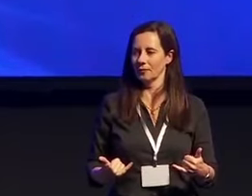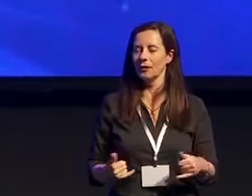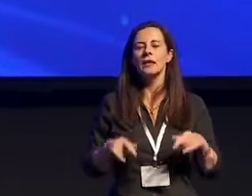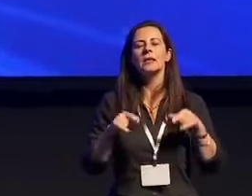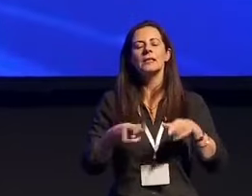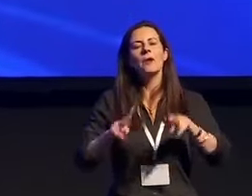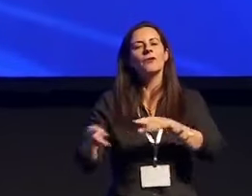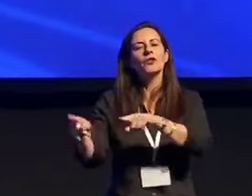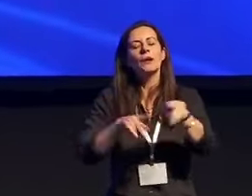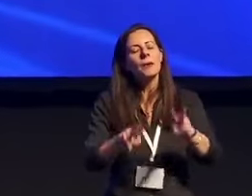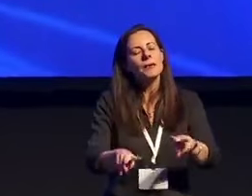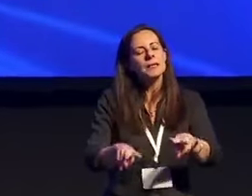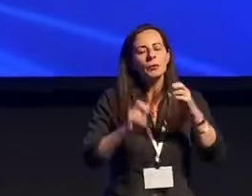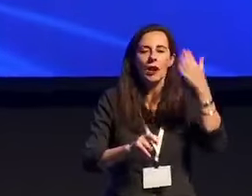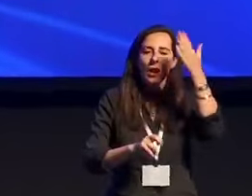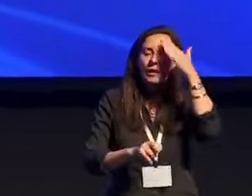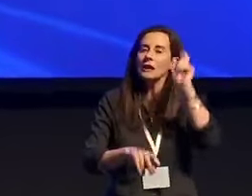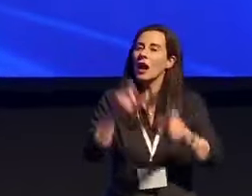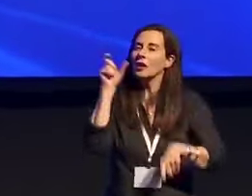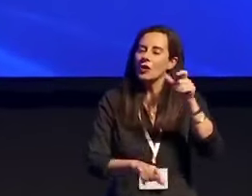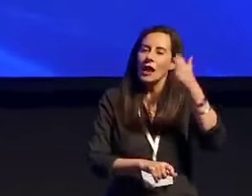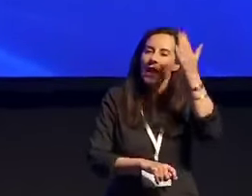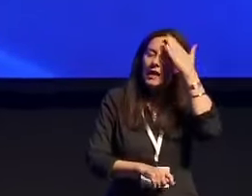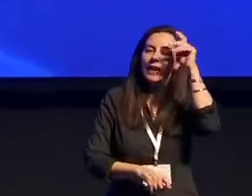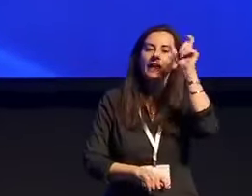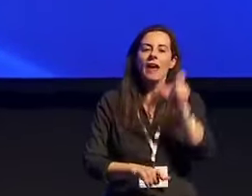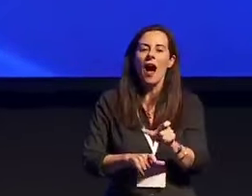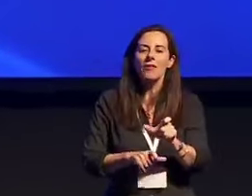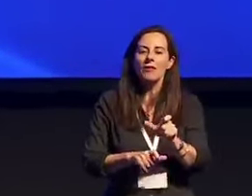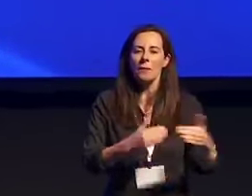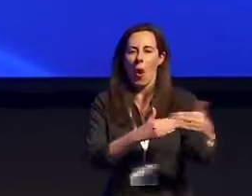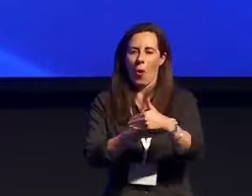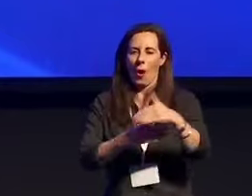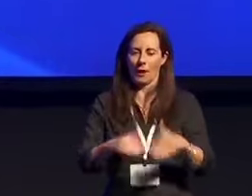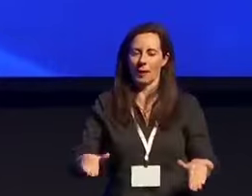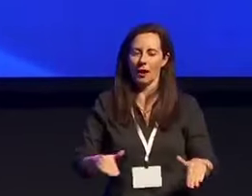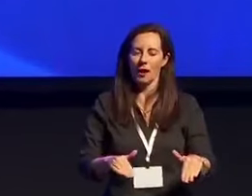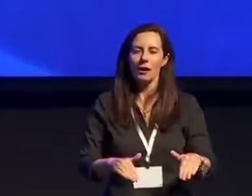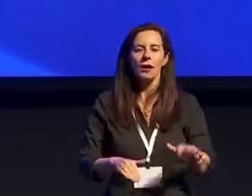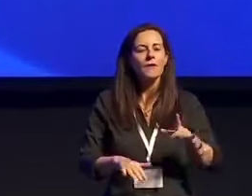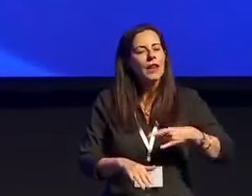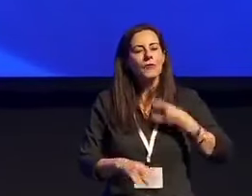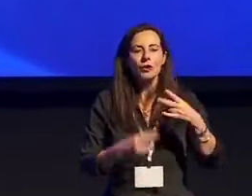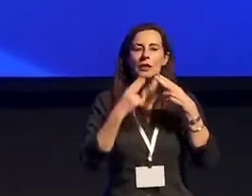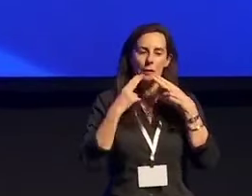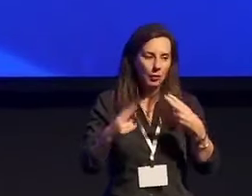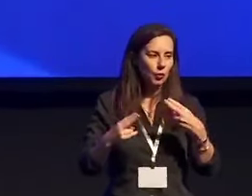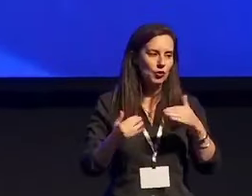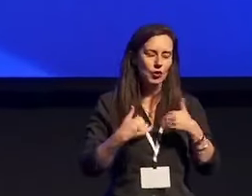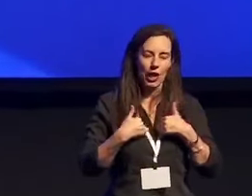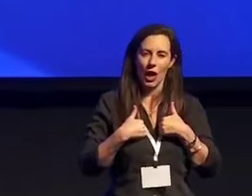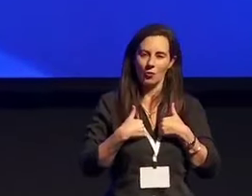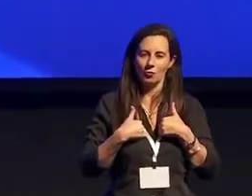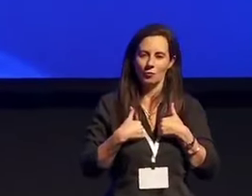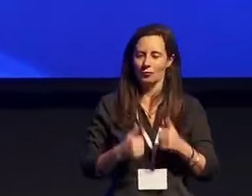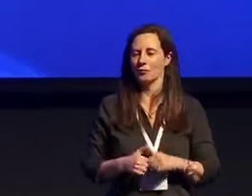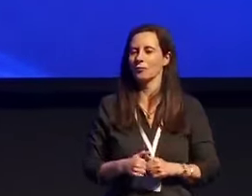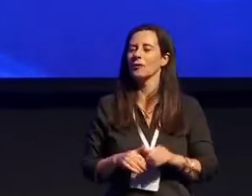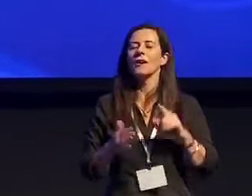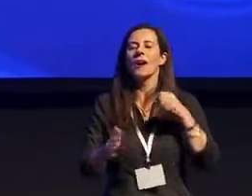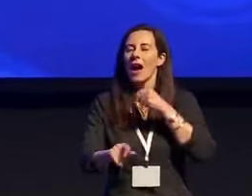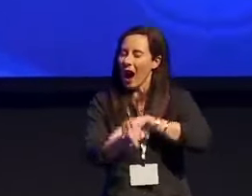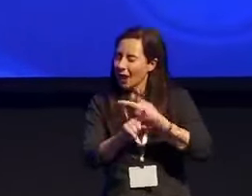זה מאפשר לכם גם הזדמנות להכיר את האנשים, להכיר את האדם מאחורי המגבלה, ולחוות את הפתרונות של ההנגשה השונות,